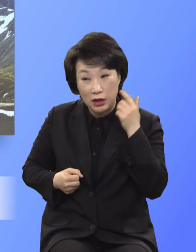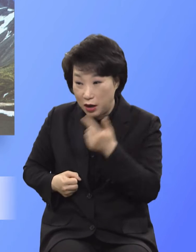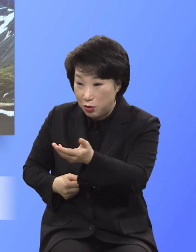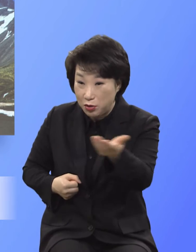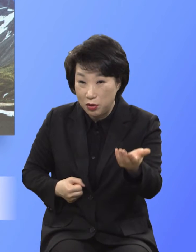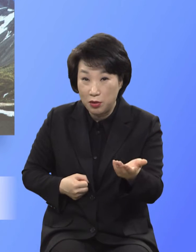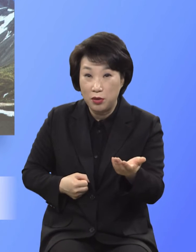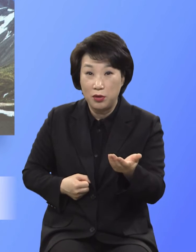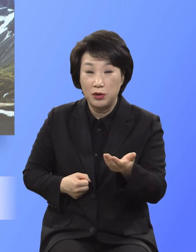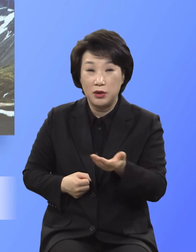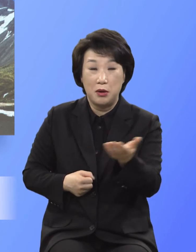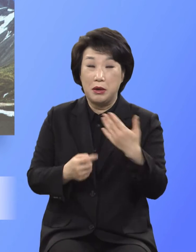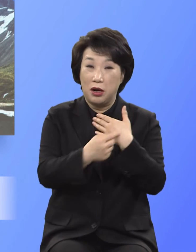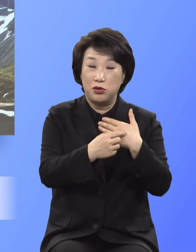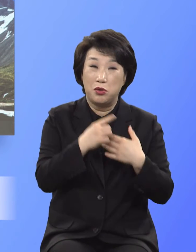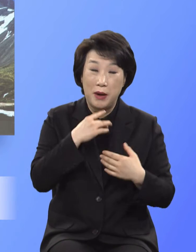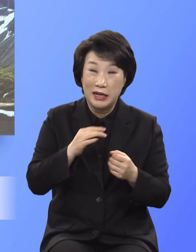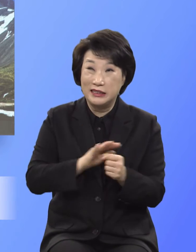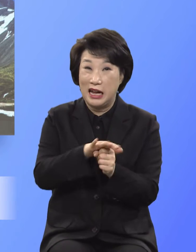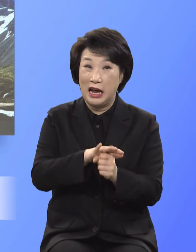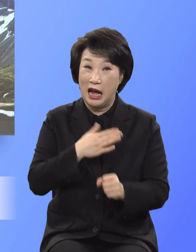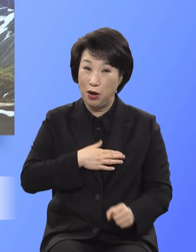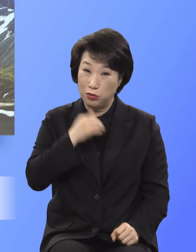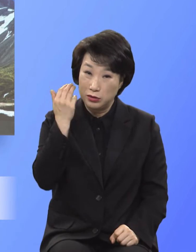말로 사랑을 갖고 계신가요?